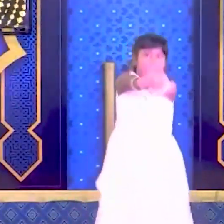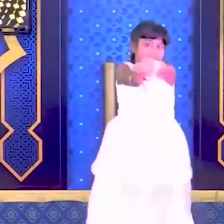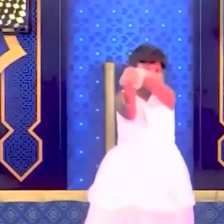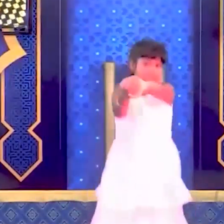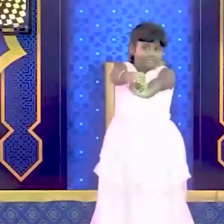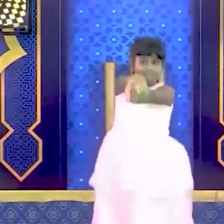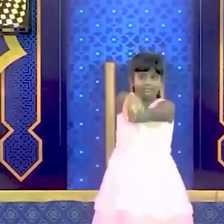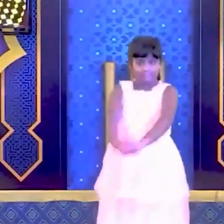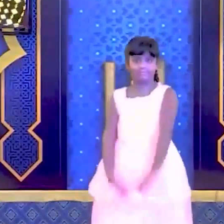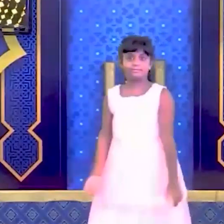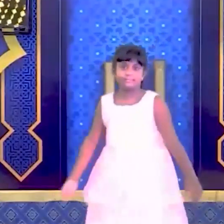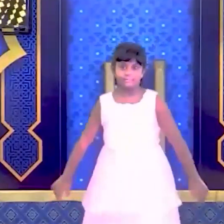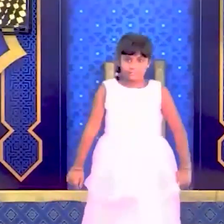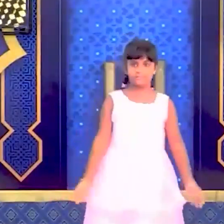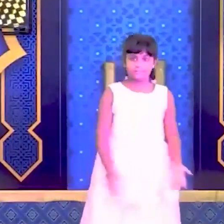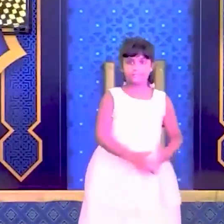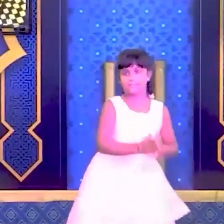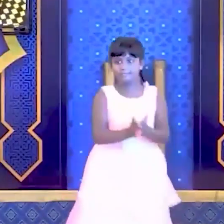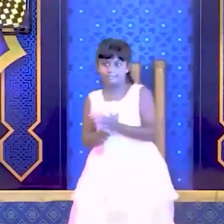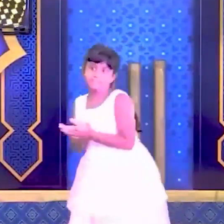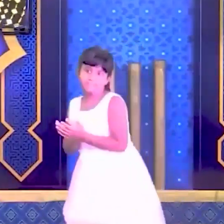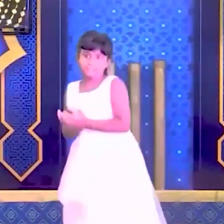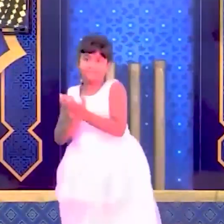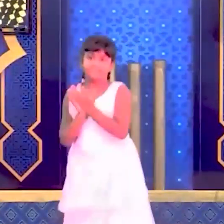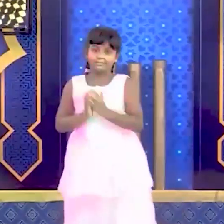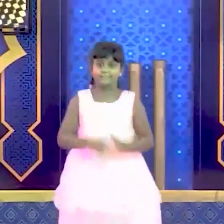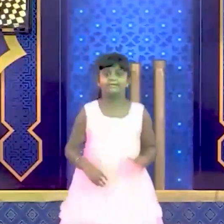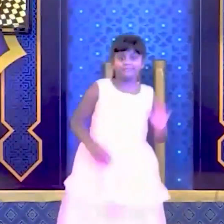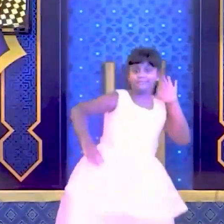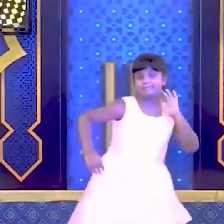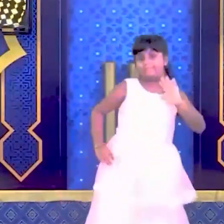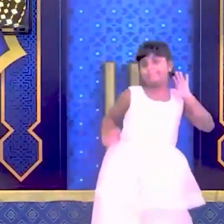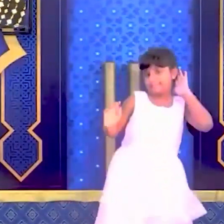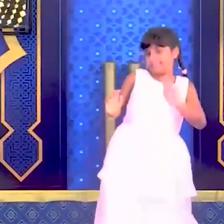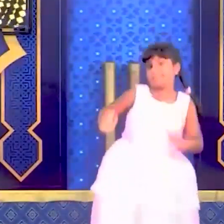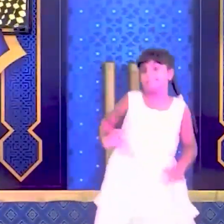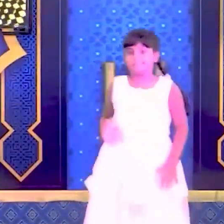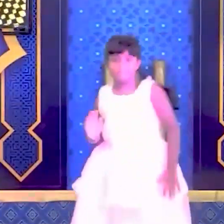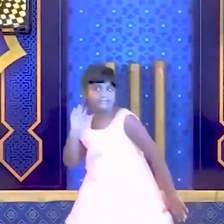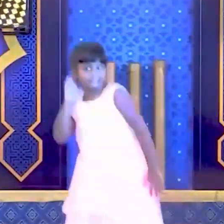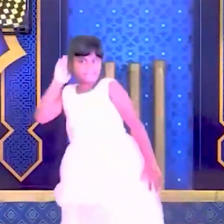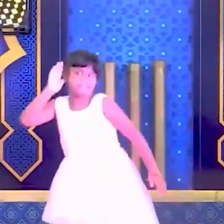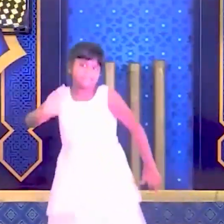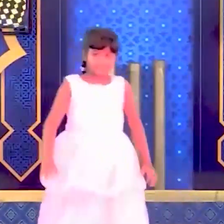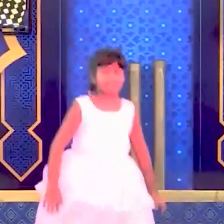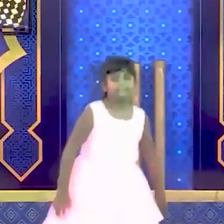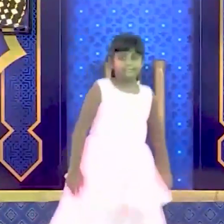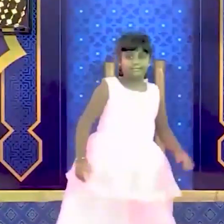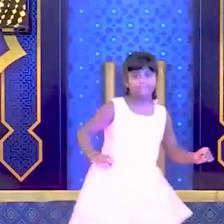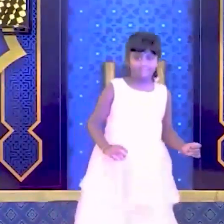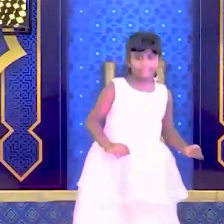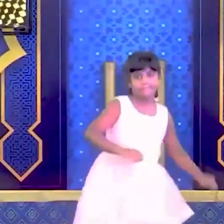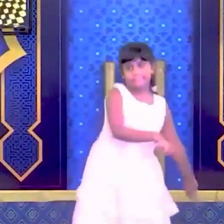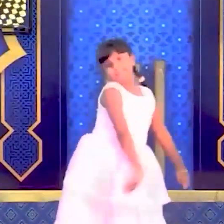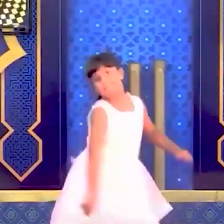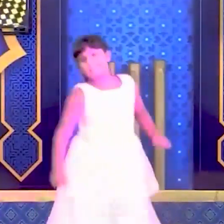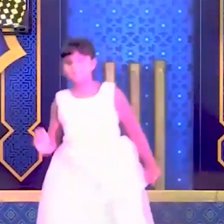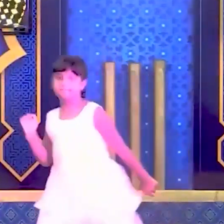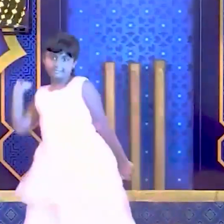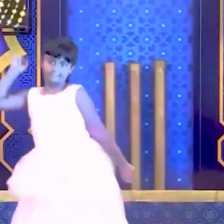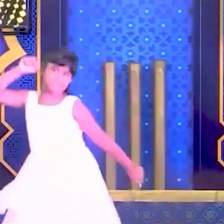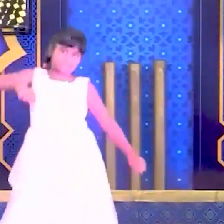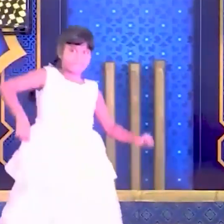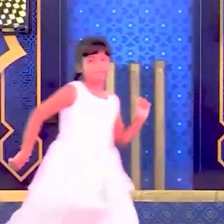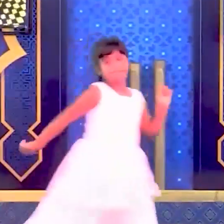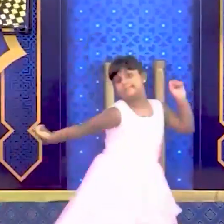है योग्य। कि उसका वचन जितना तुम सुनोगे विश्वास में उतने ही